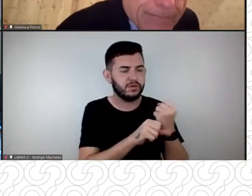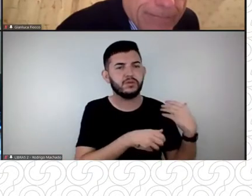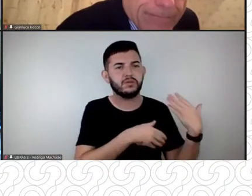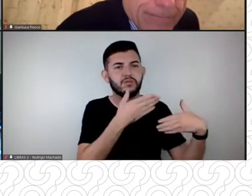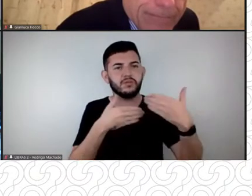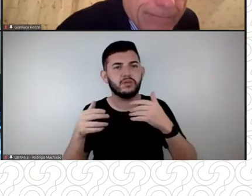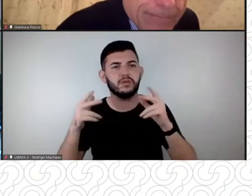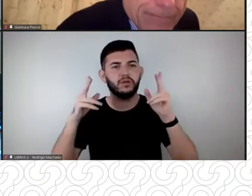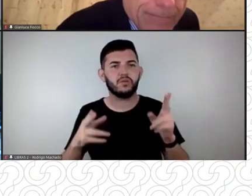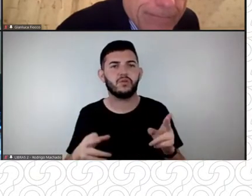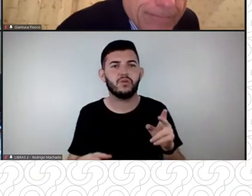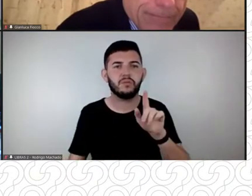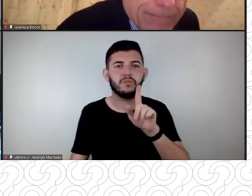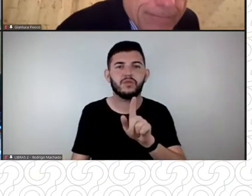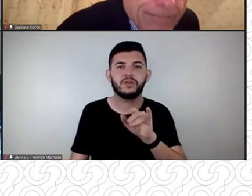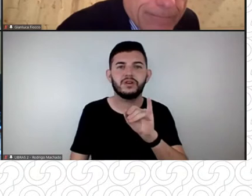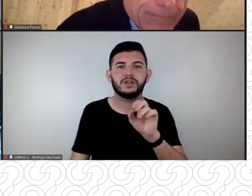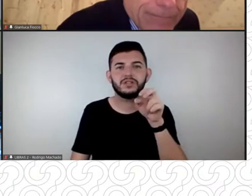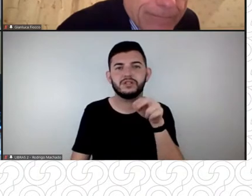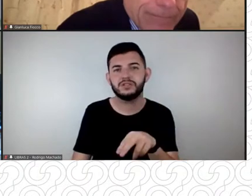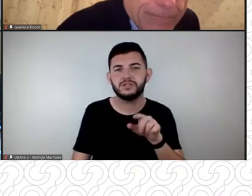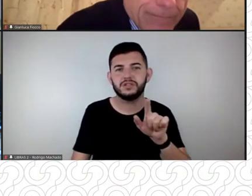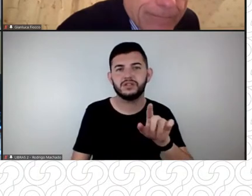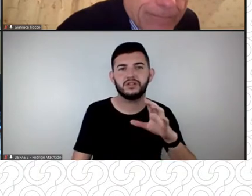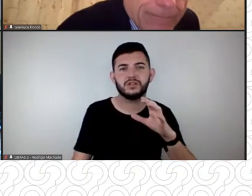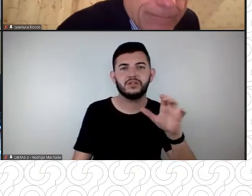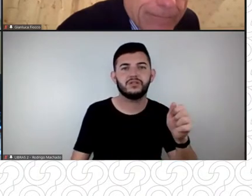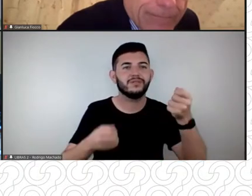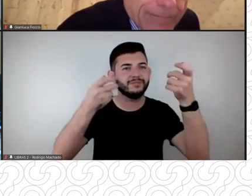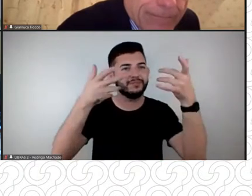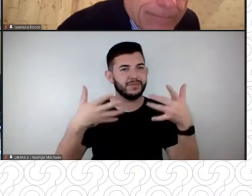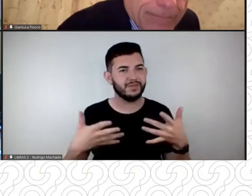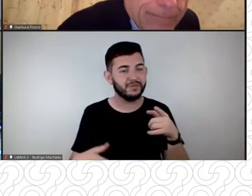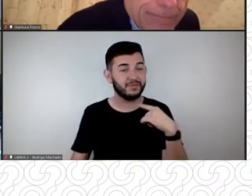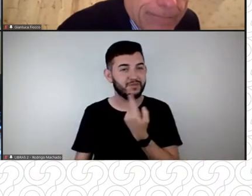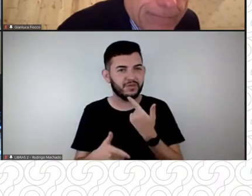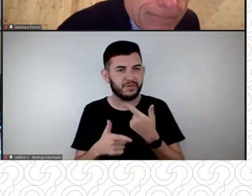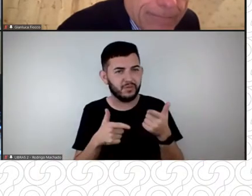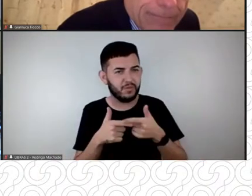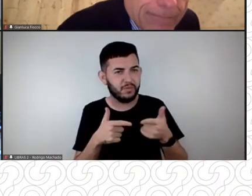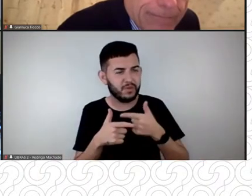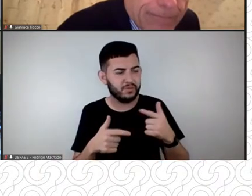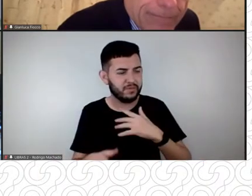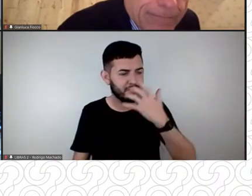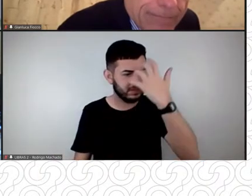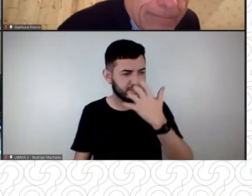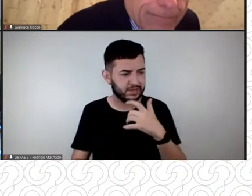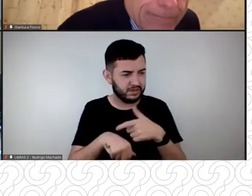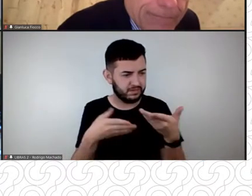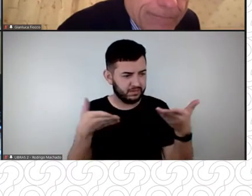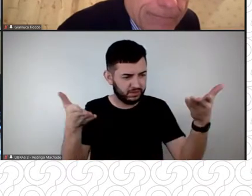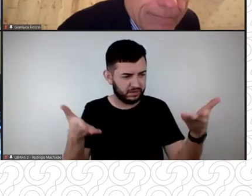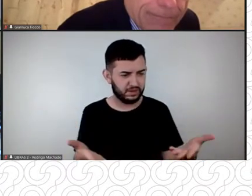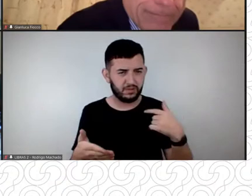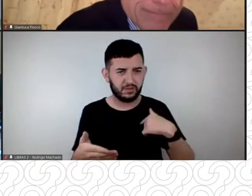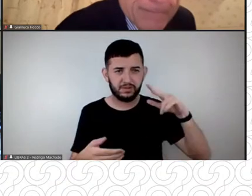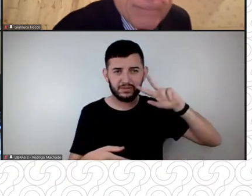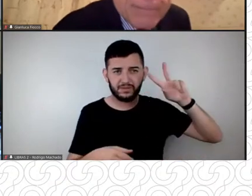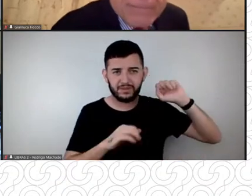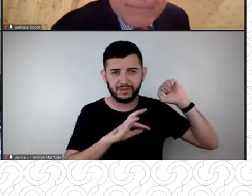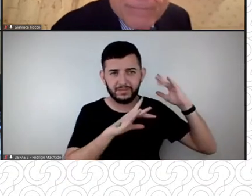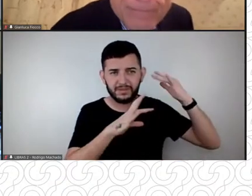Gianluca. De todo modo, nós temos um problema crucial agora que remete ao passado, mas ele é